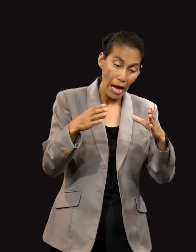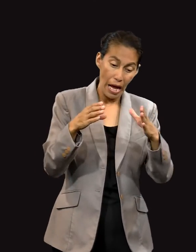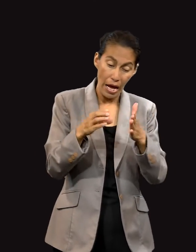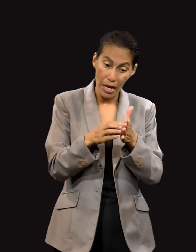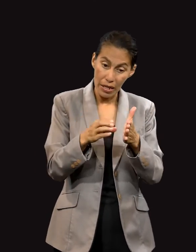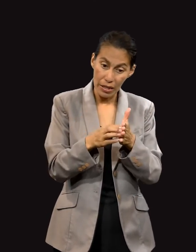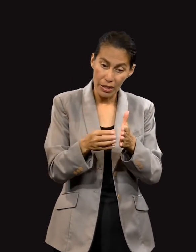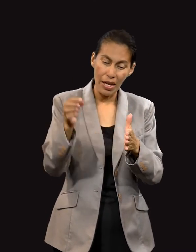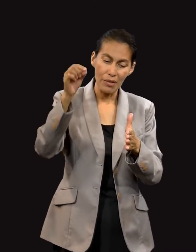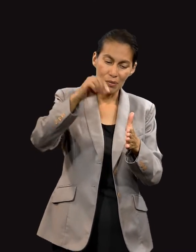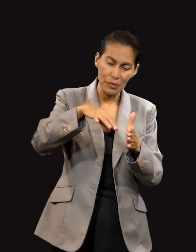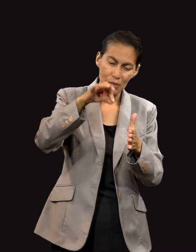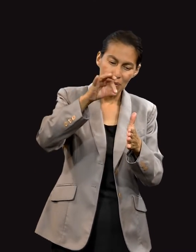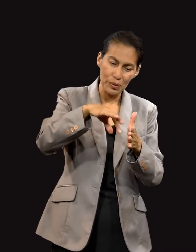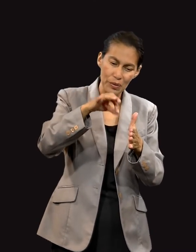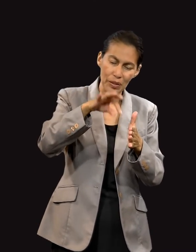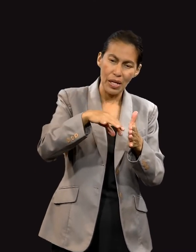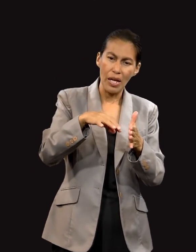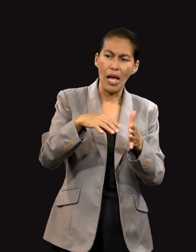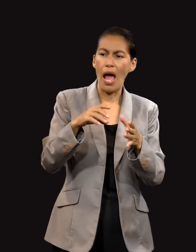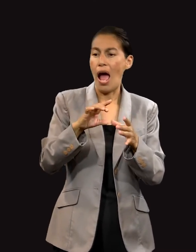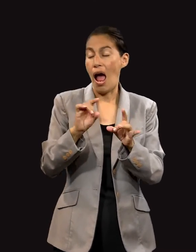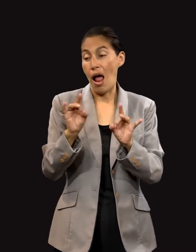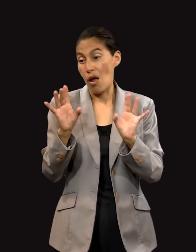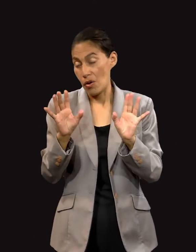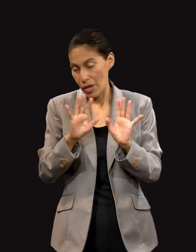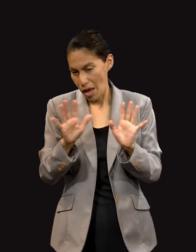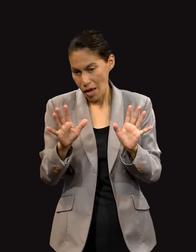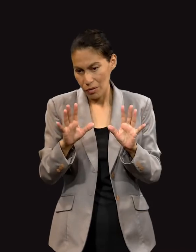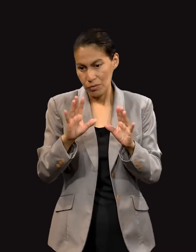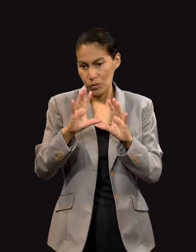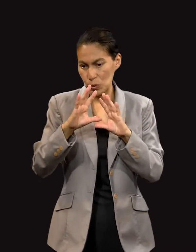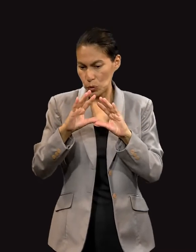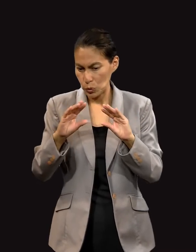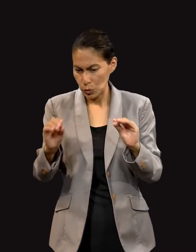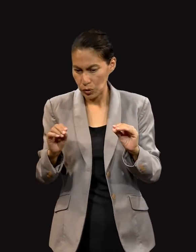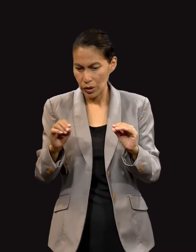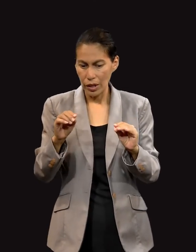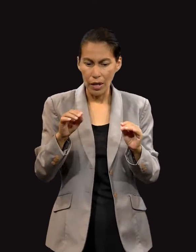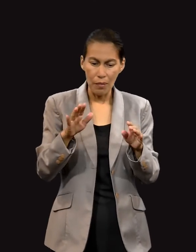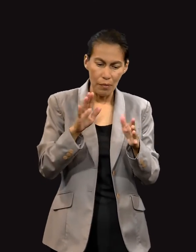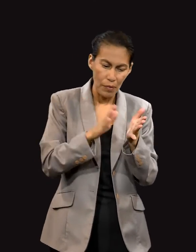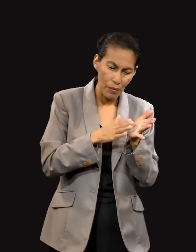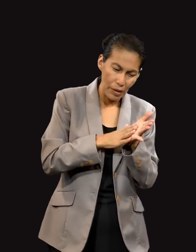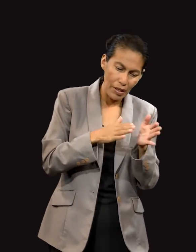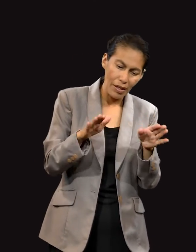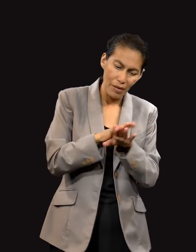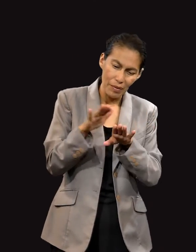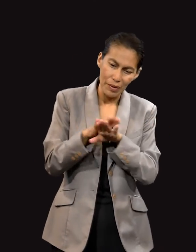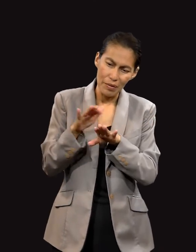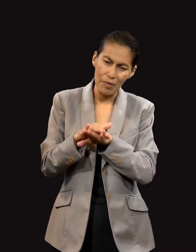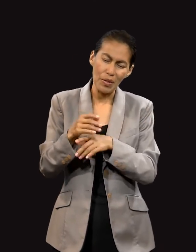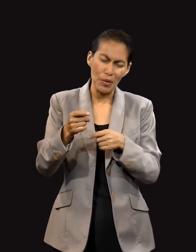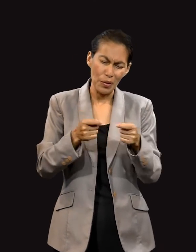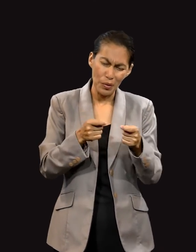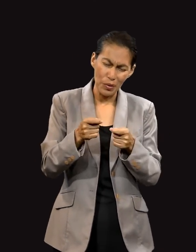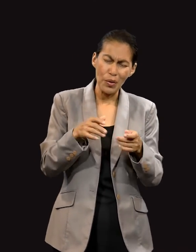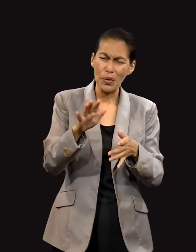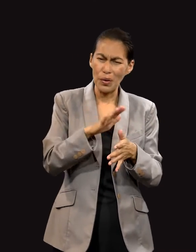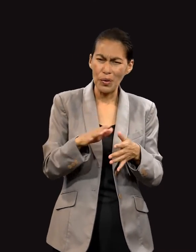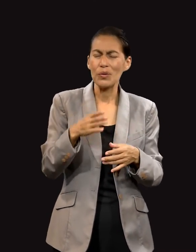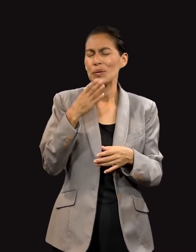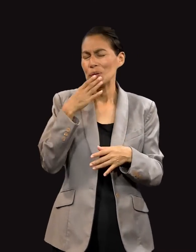agradecimiento, cuando algo pasó, seguimos orando, pero bueno, ya vamos cambiando los papelitos. Entonces estamos